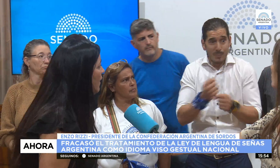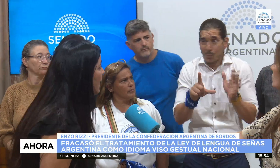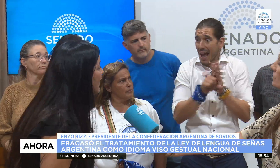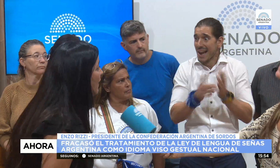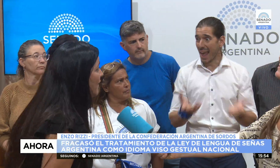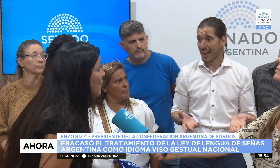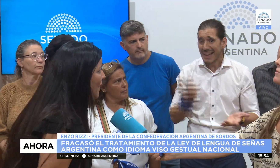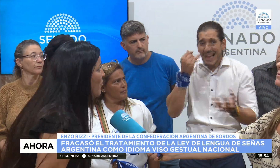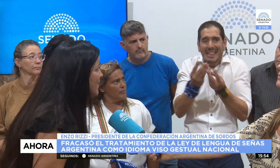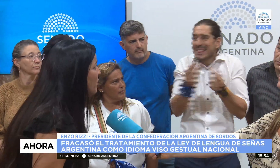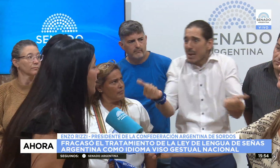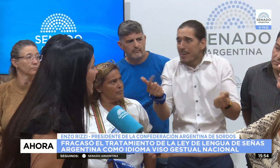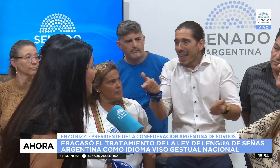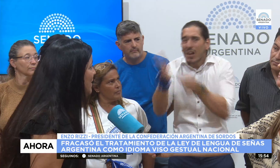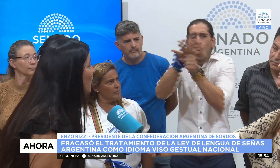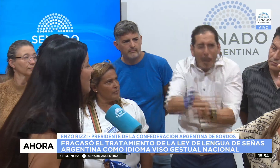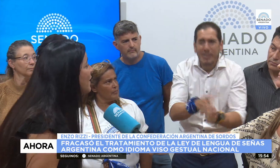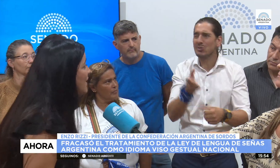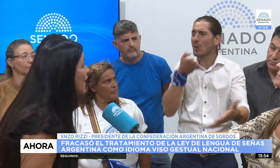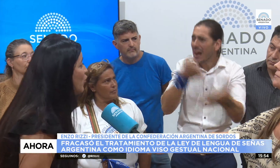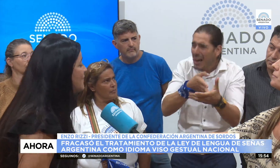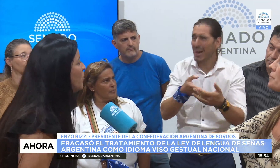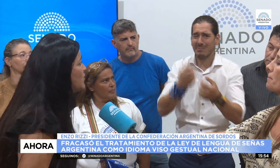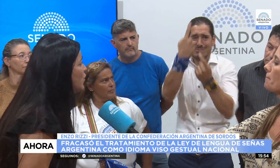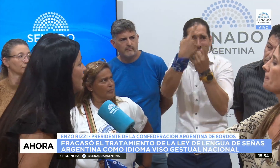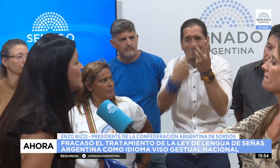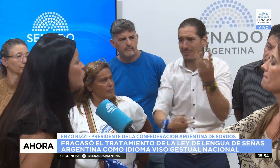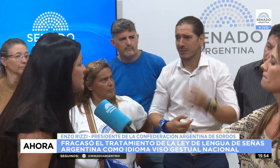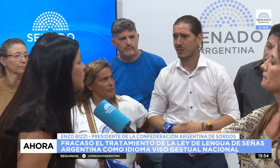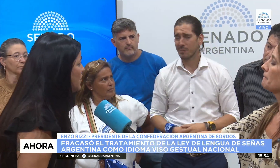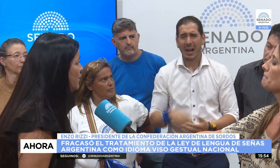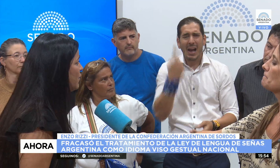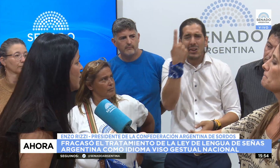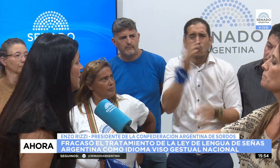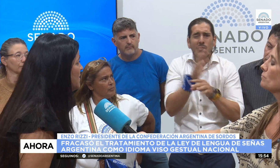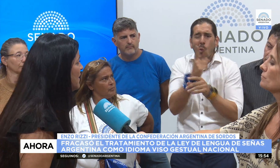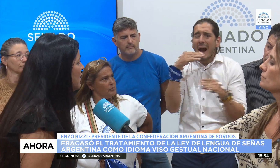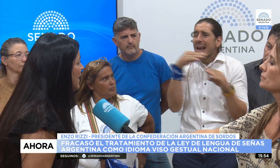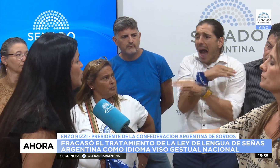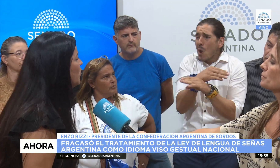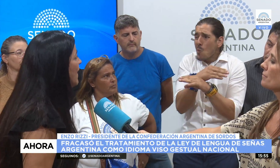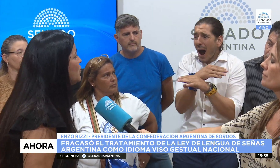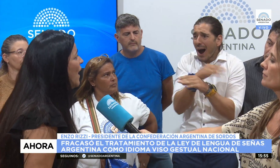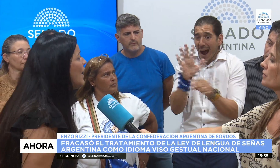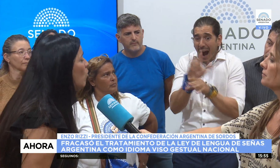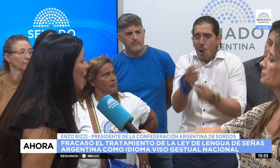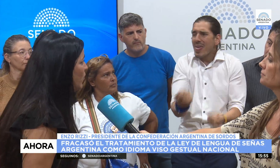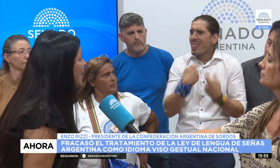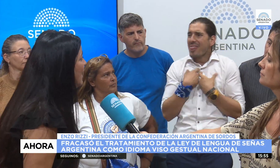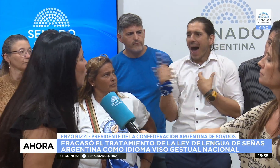Es que la verdad esperábamos que se apruebe la ley y poder terminar con esta opresión de hace muchísimos años, ¿sí? Es una lengua, nuestra lengua